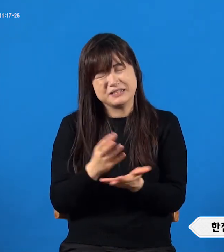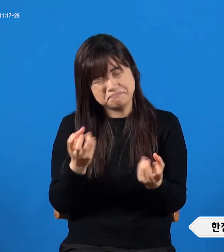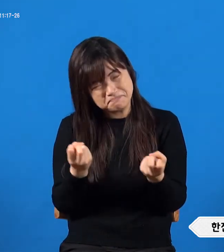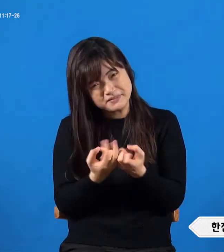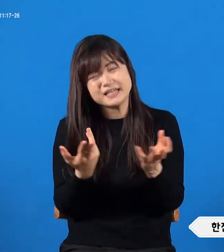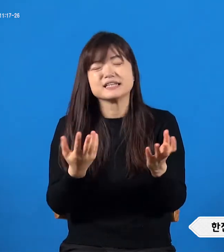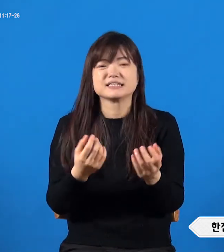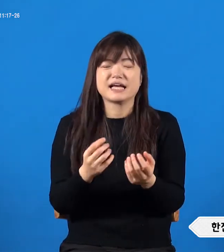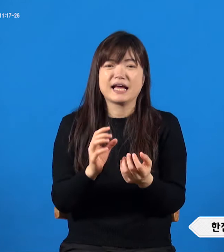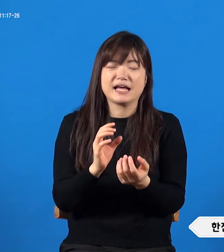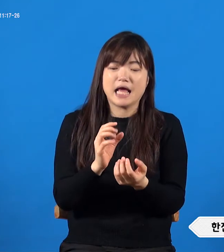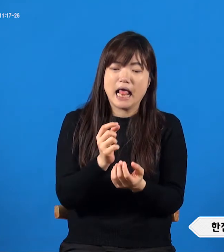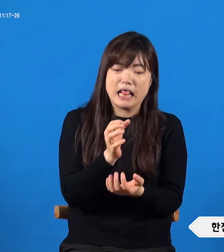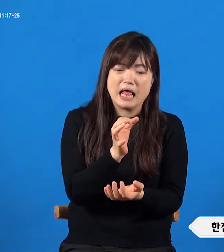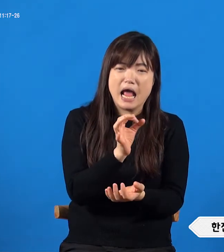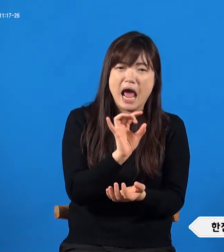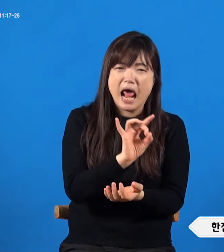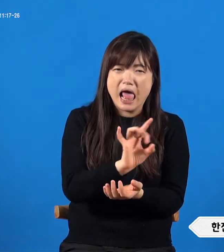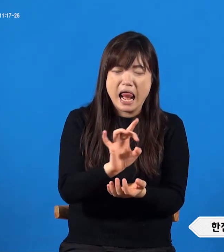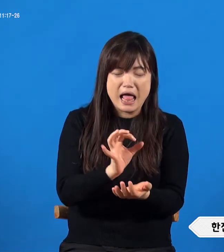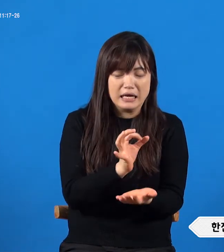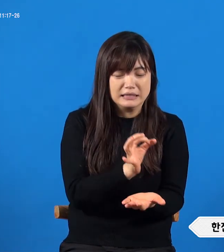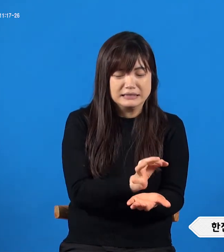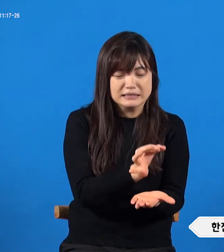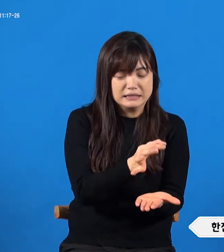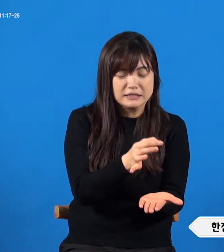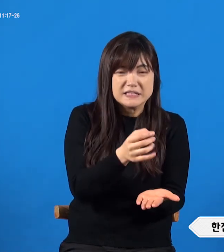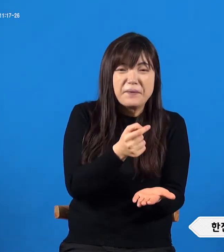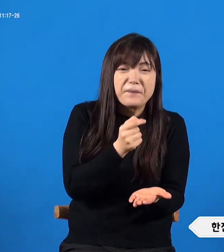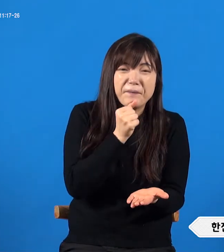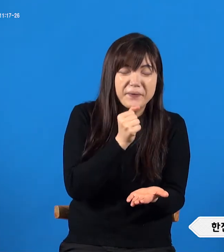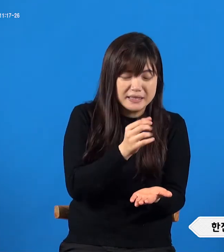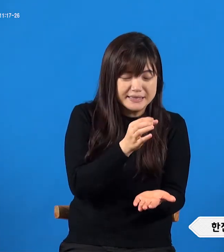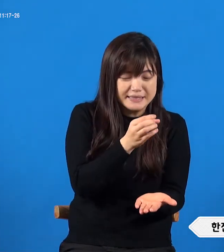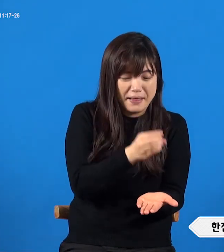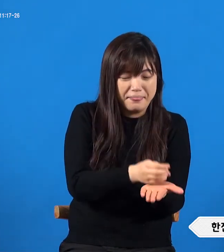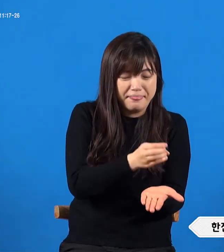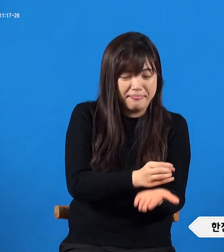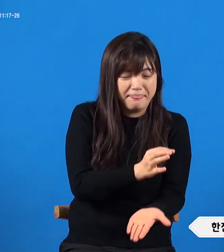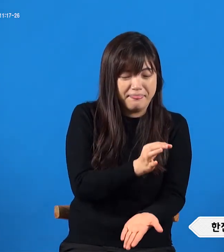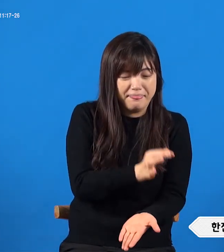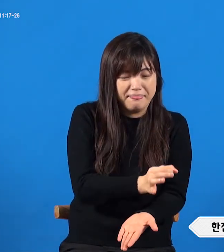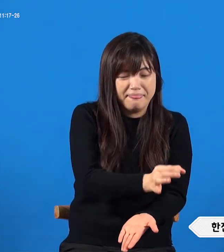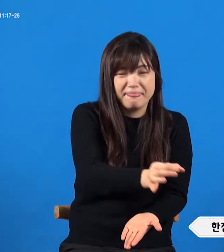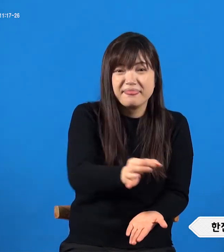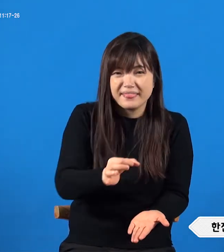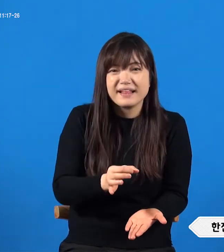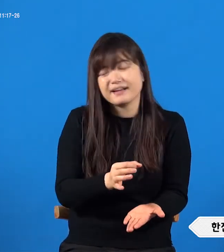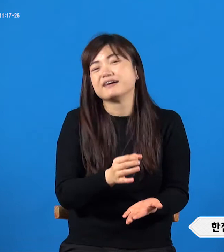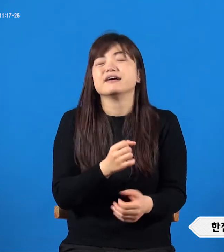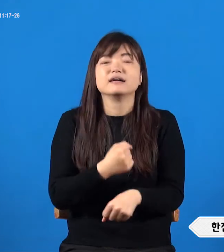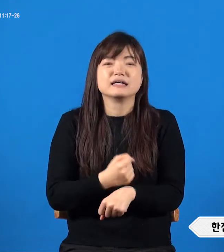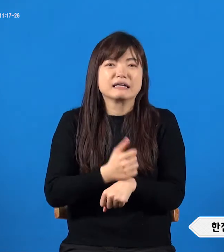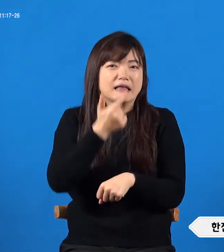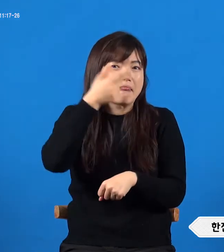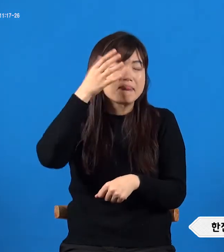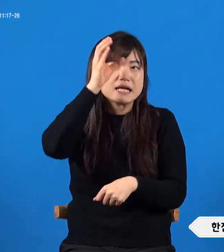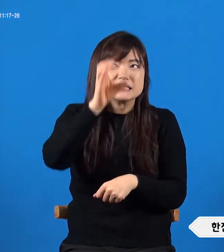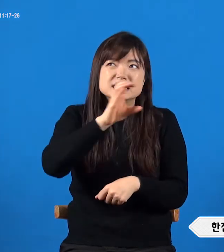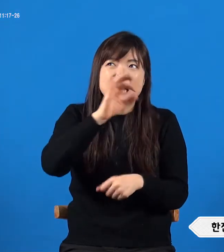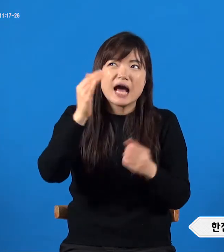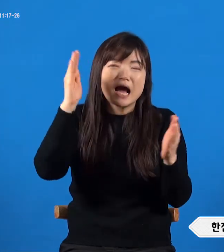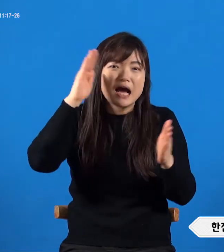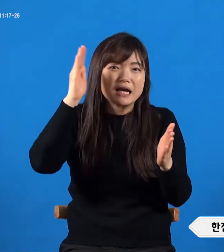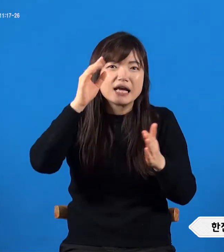잔은 할 수 없이 개별 잔으로 마실 수밖에 없다, 이제 그렇게 된 것이죠. 제가 이 고민을 옛날에 신학교에서 가르칠